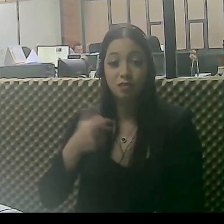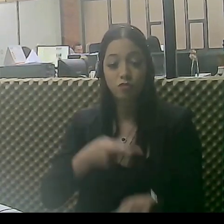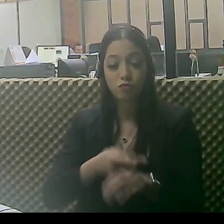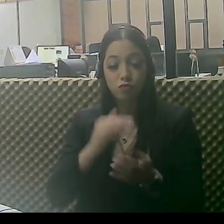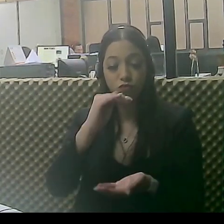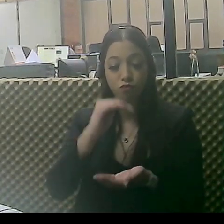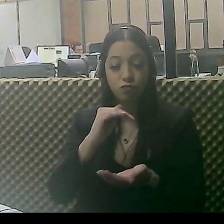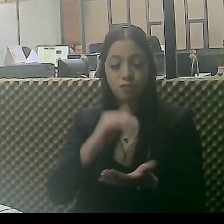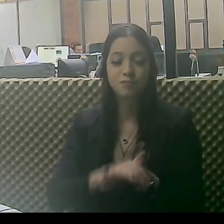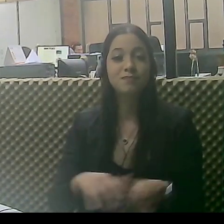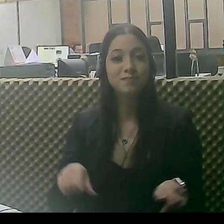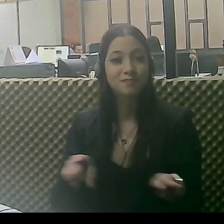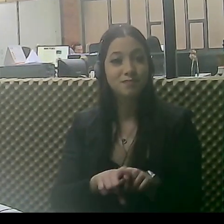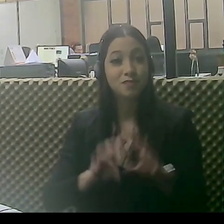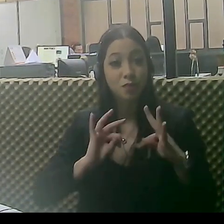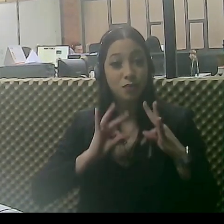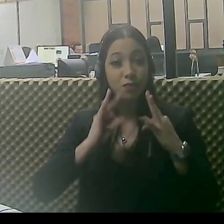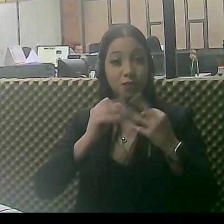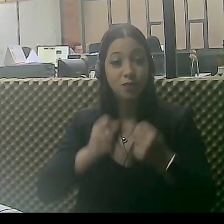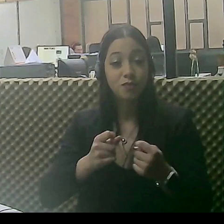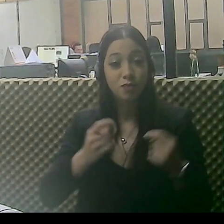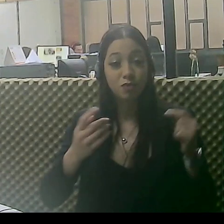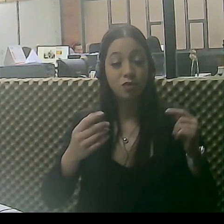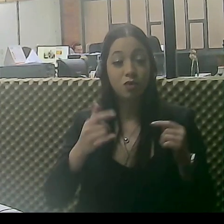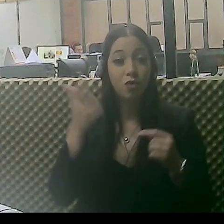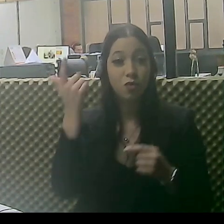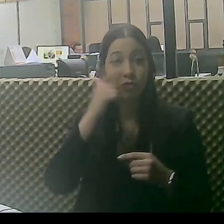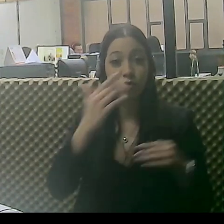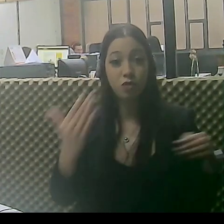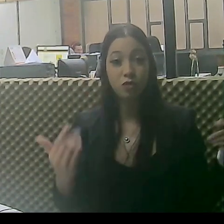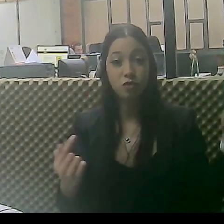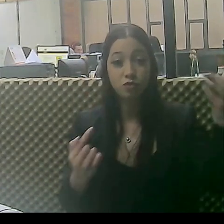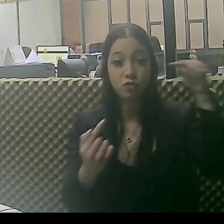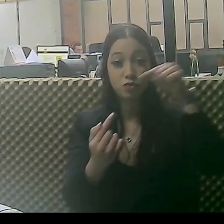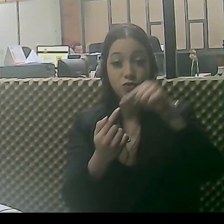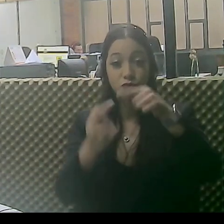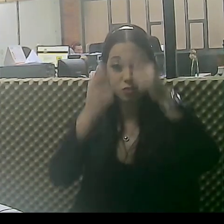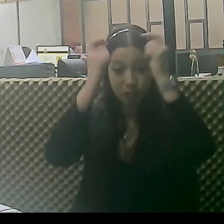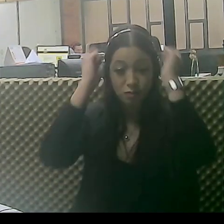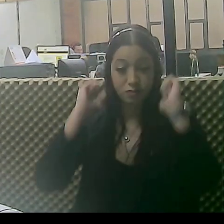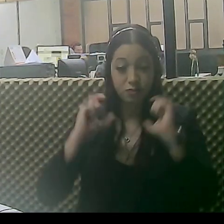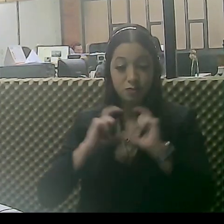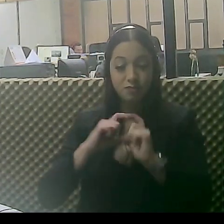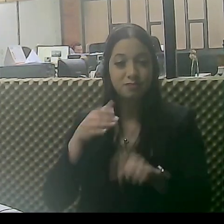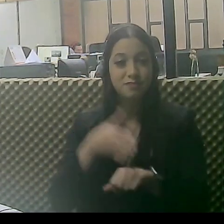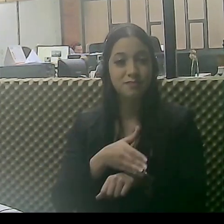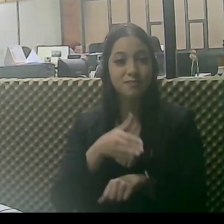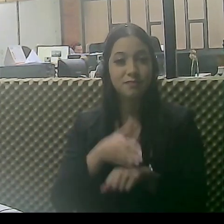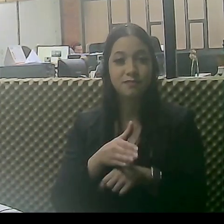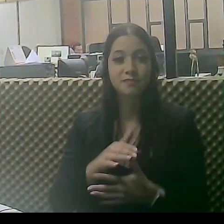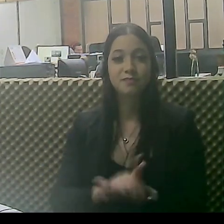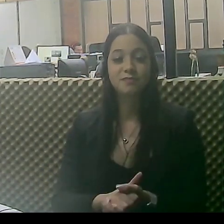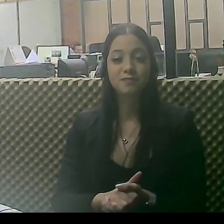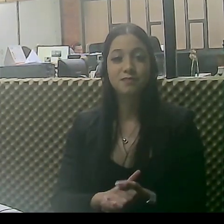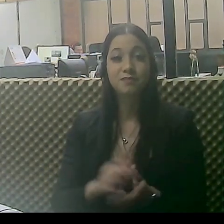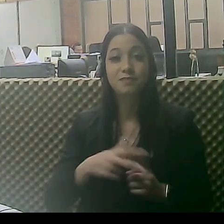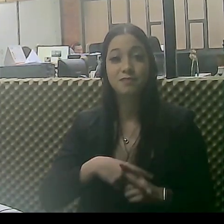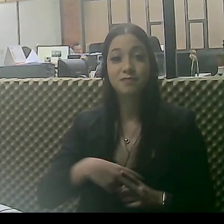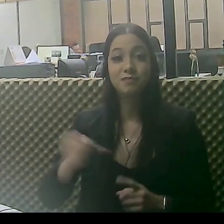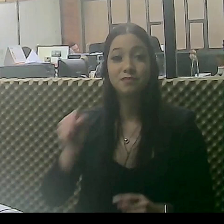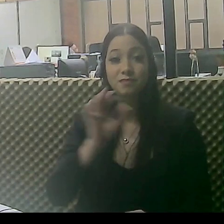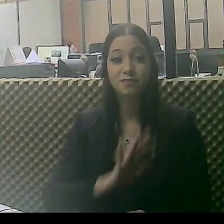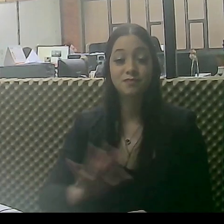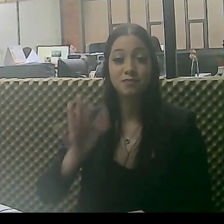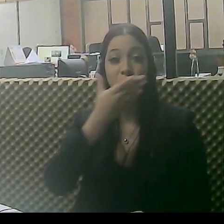troféus. Além disso, todos que completaram a prova receberam medalhas de participação. Os vencedores da categoria